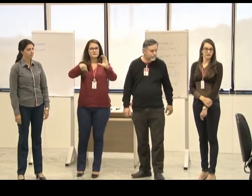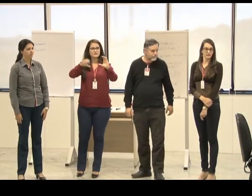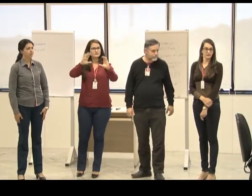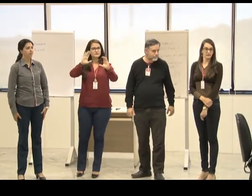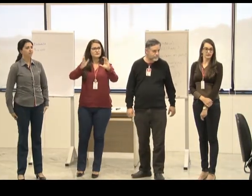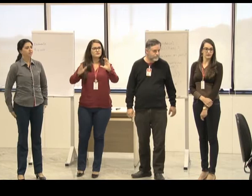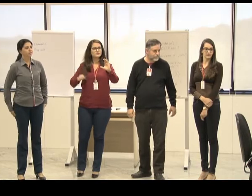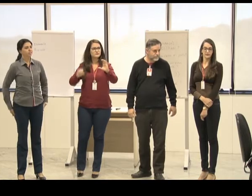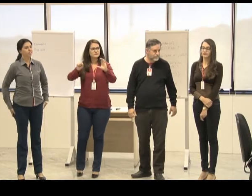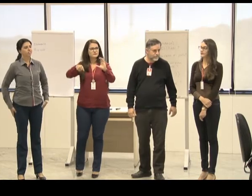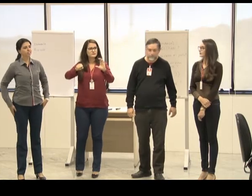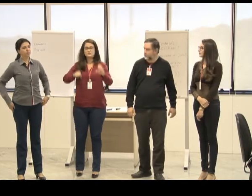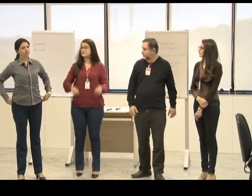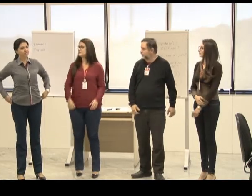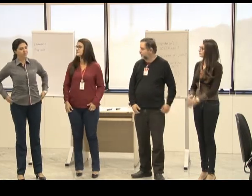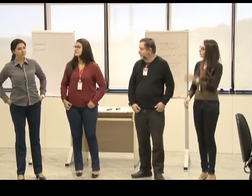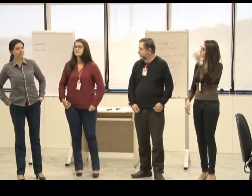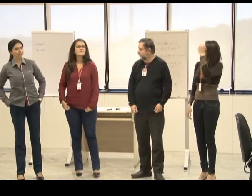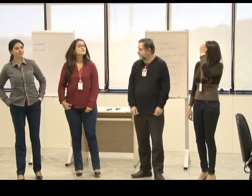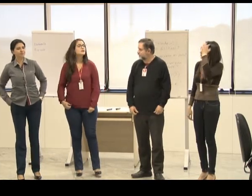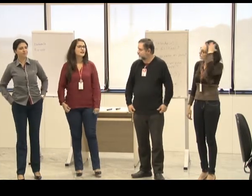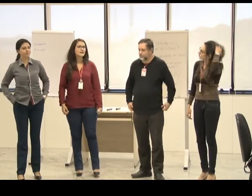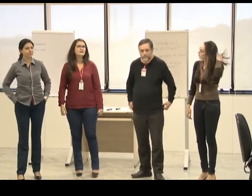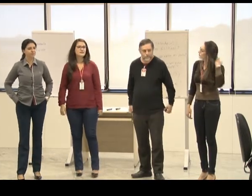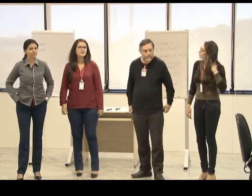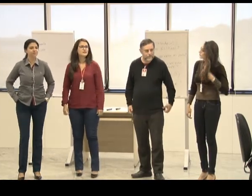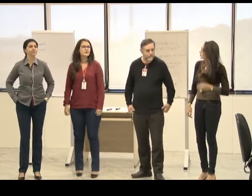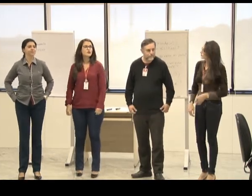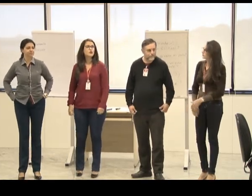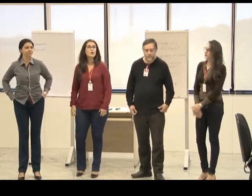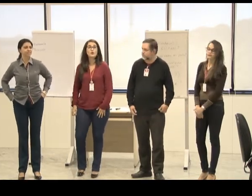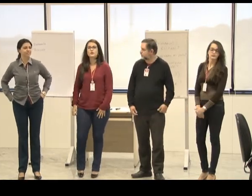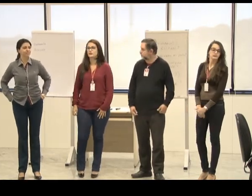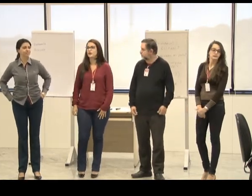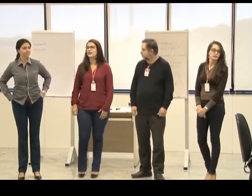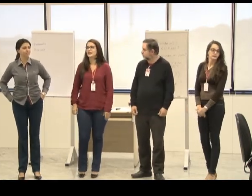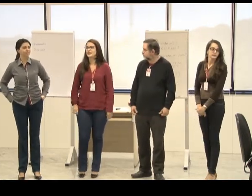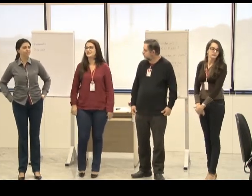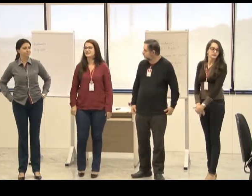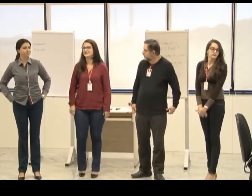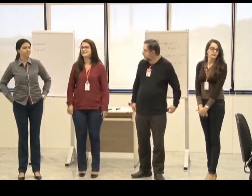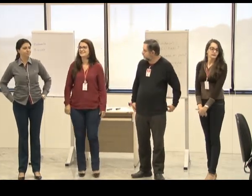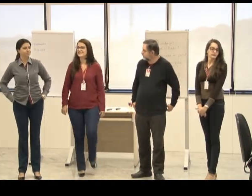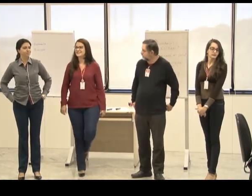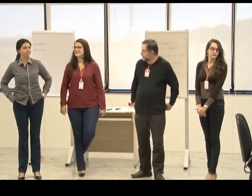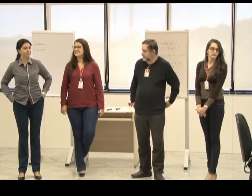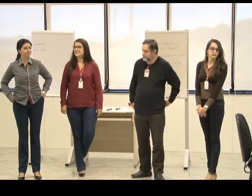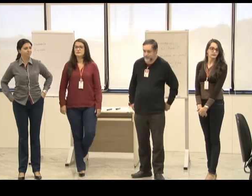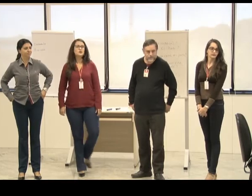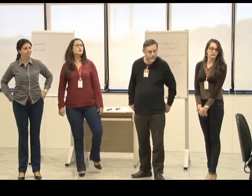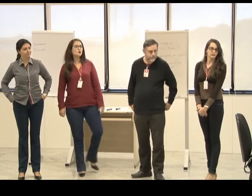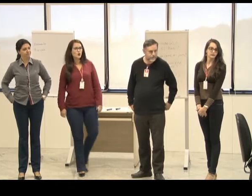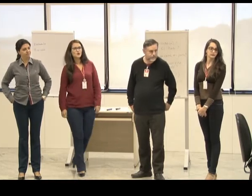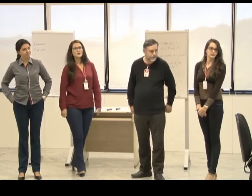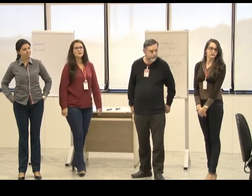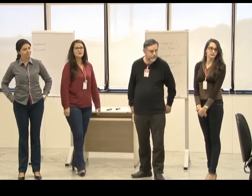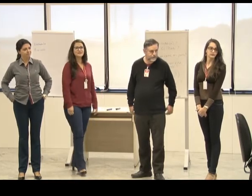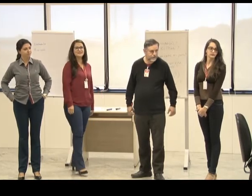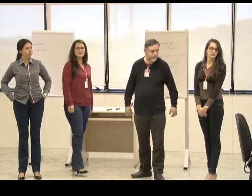né? Na capital, isso aqui? É, por isso que eu acho que ficou Moto Capital. Moto Capital. Eu sei que tinha um stand. Não,